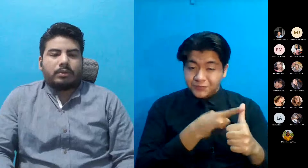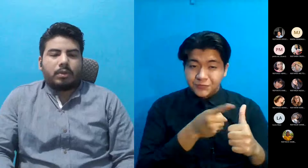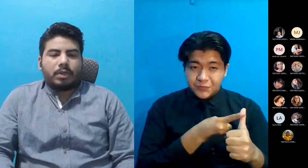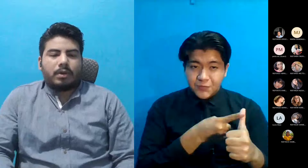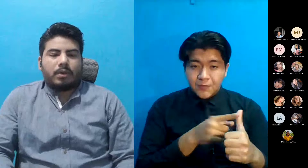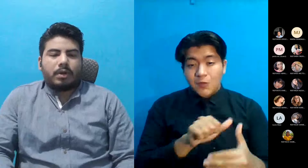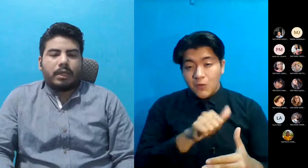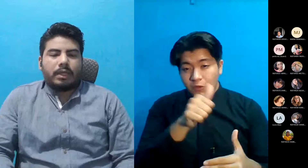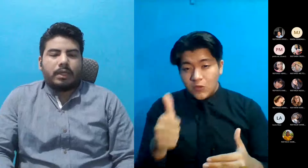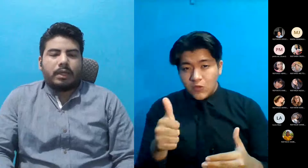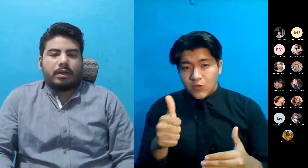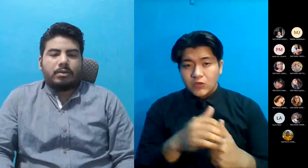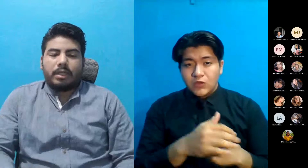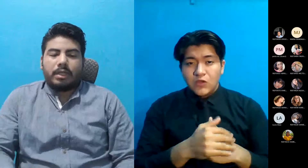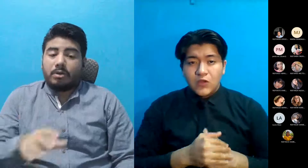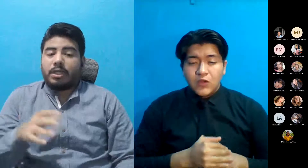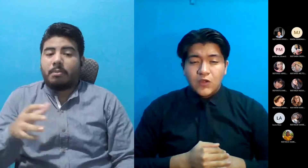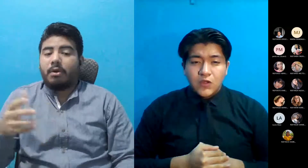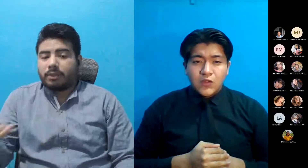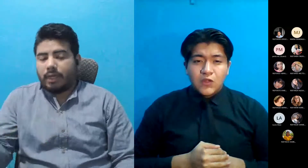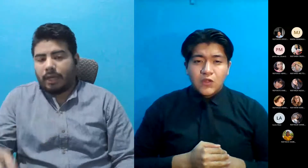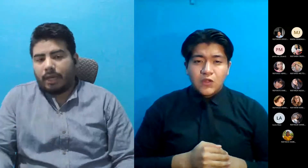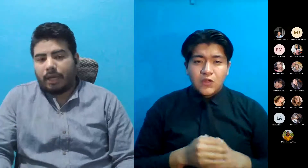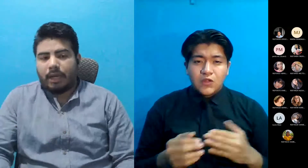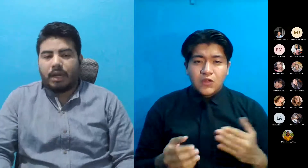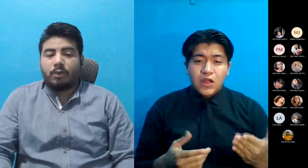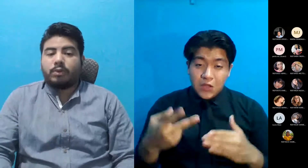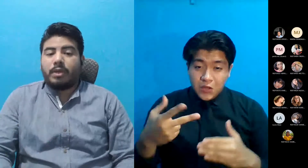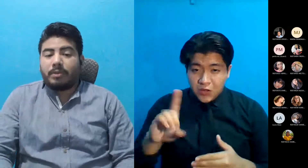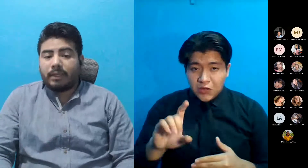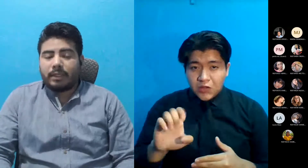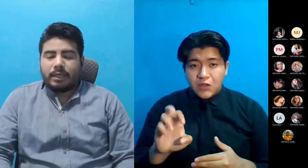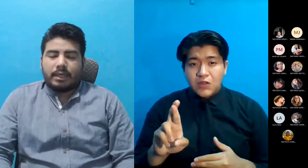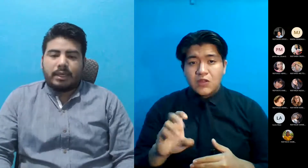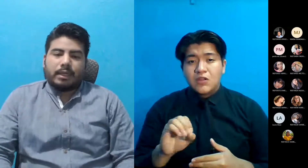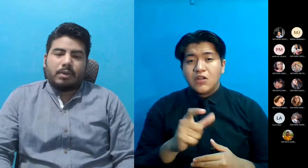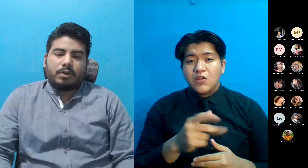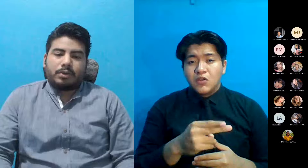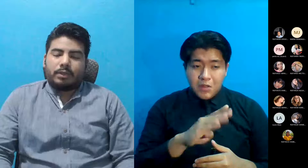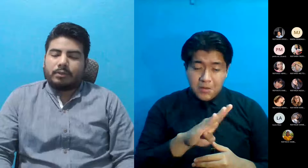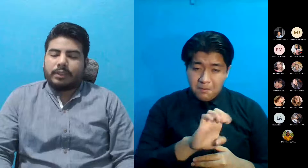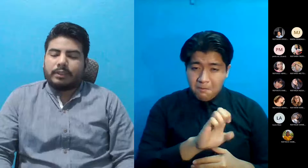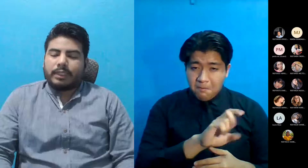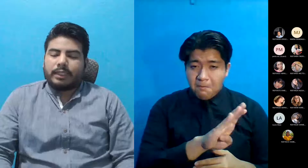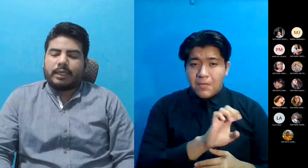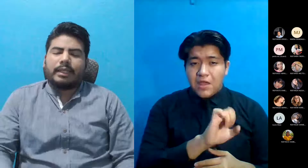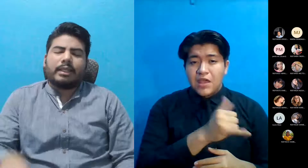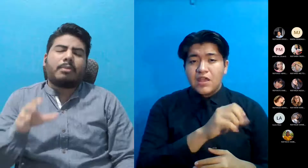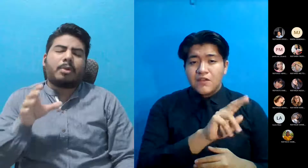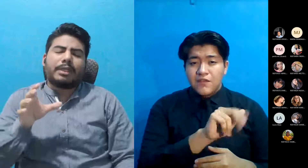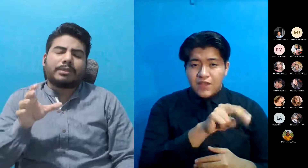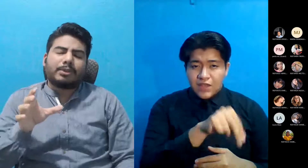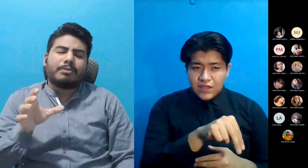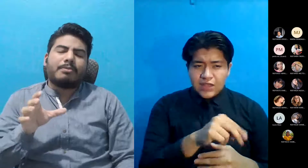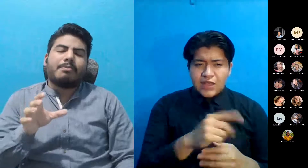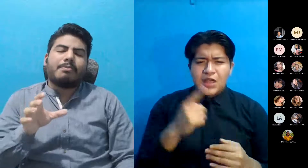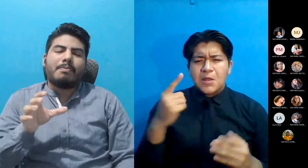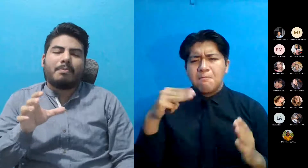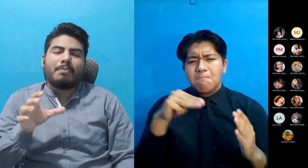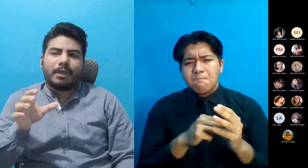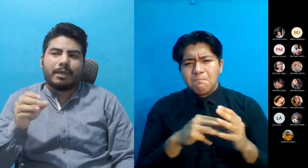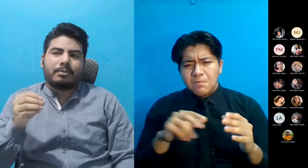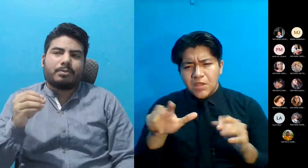dato también histórico de Roch Ambroise a August Debian en 1827. Él da una